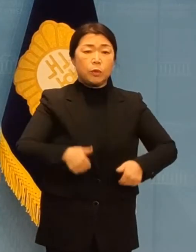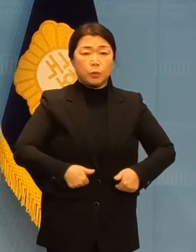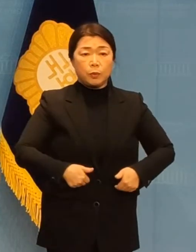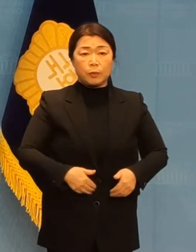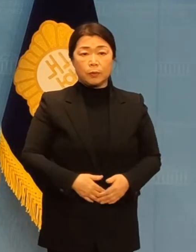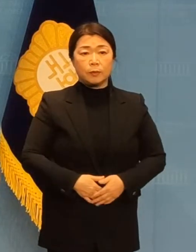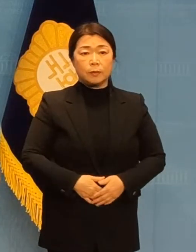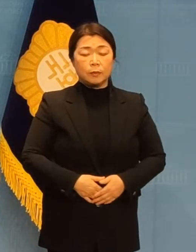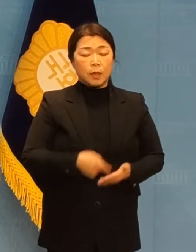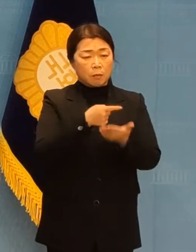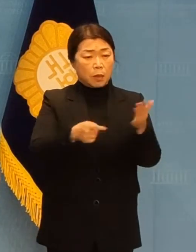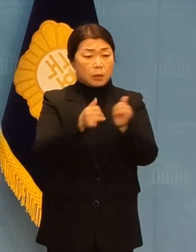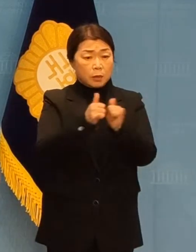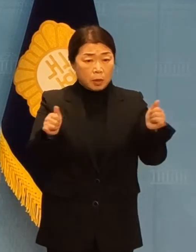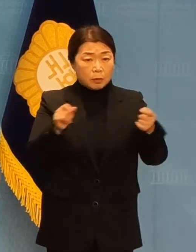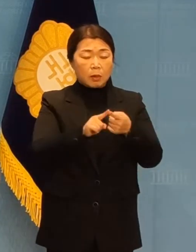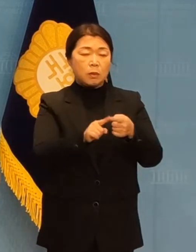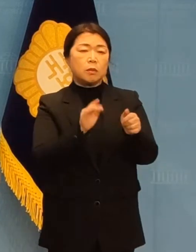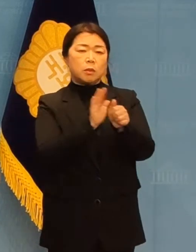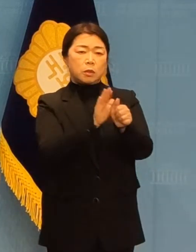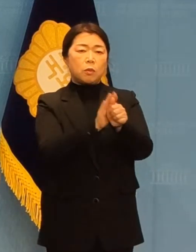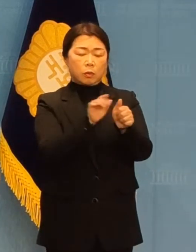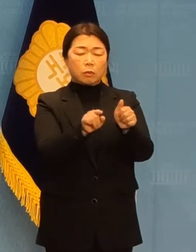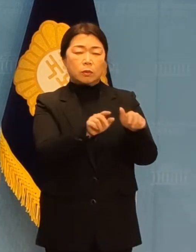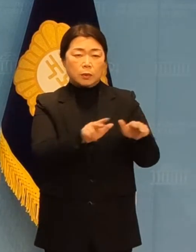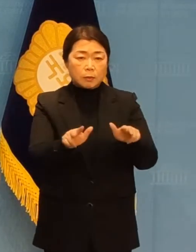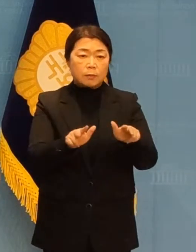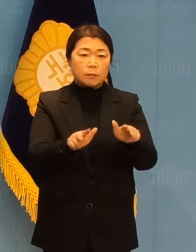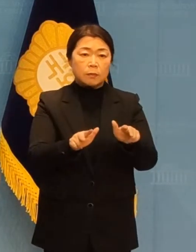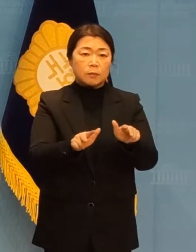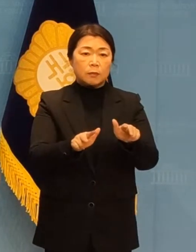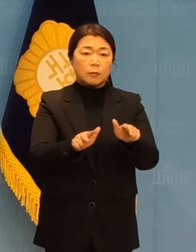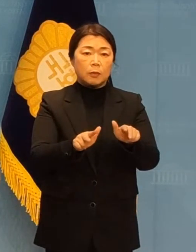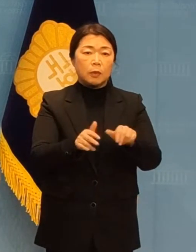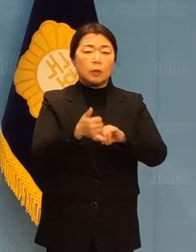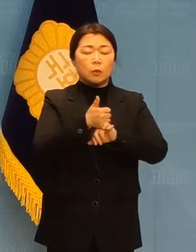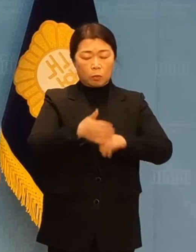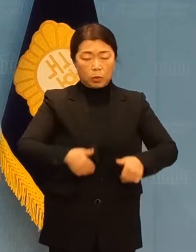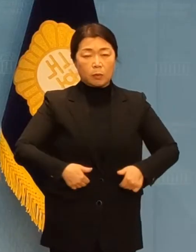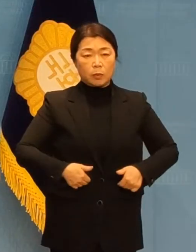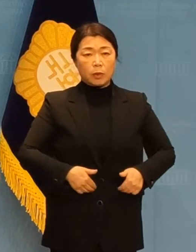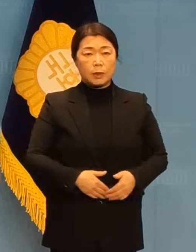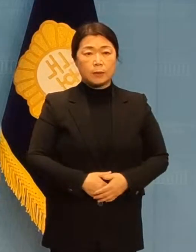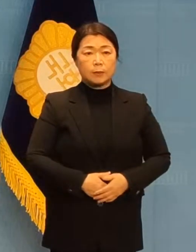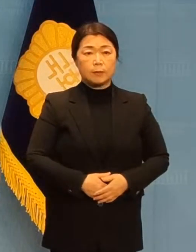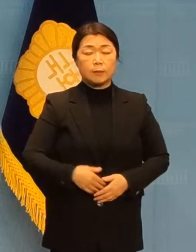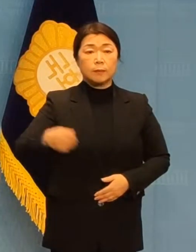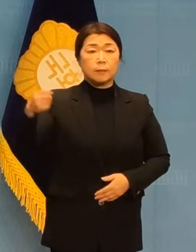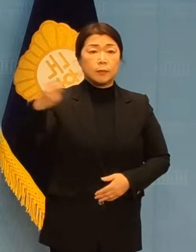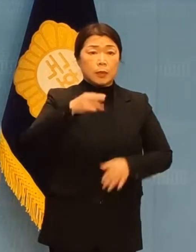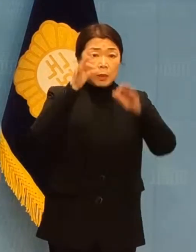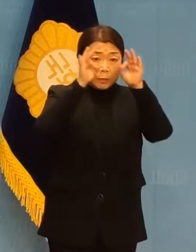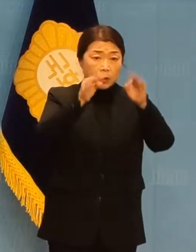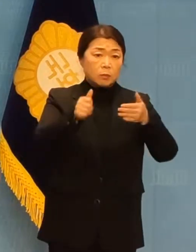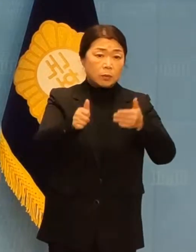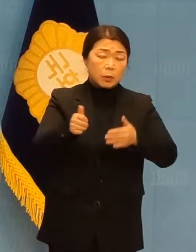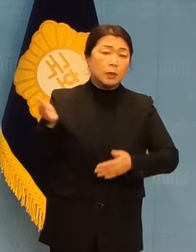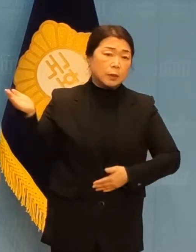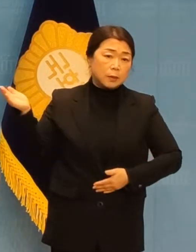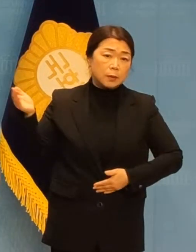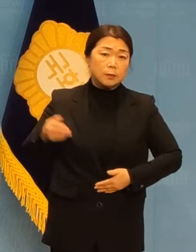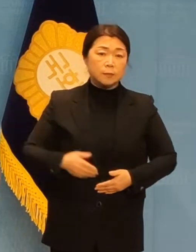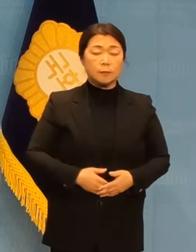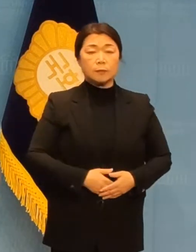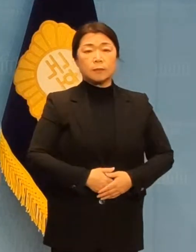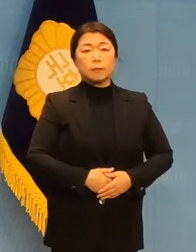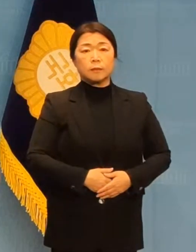테러 피해자에 대한 지원도 즉각적으로 이루어져야 합니다. 다시 한번 보십시오.